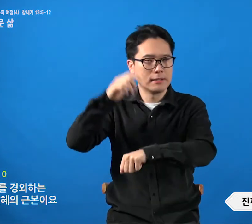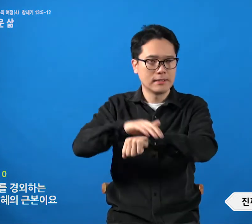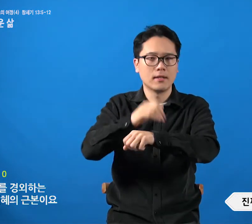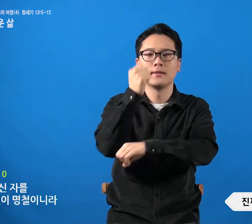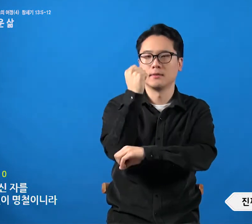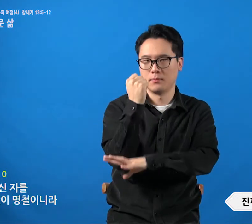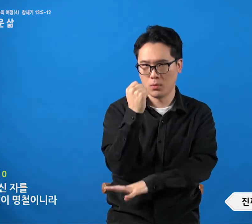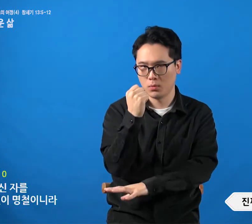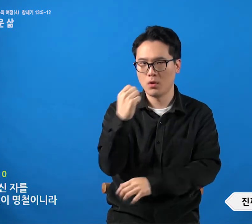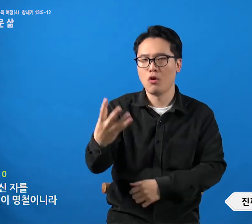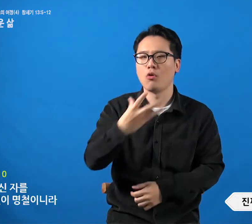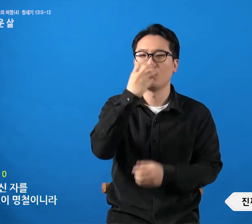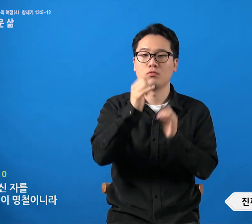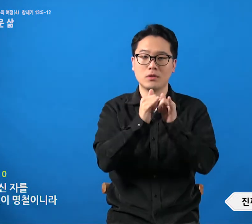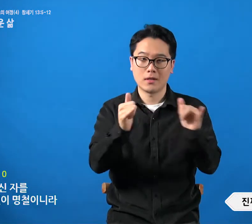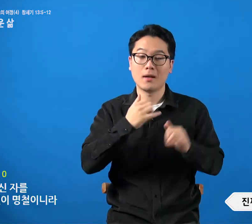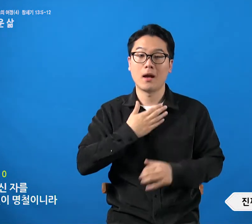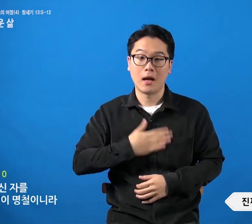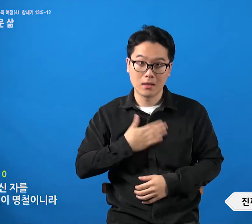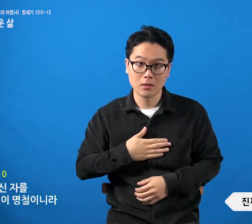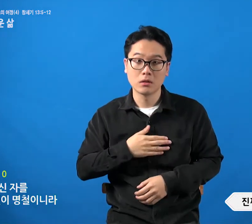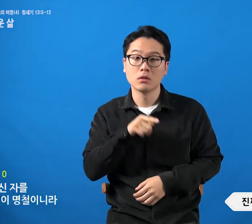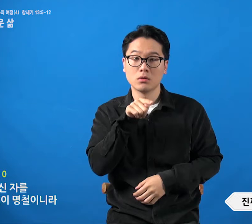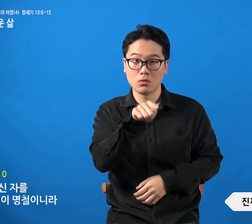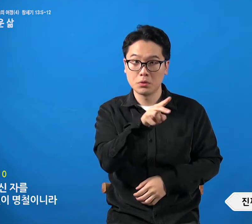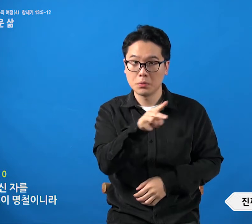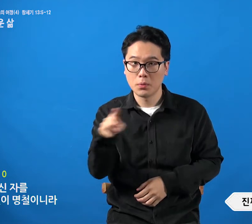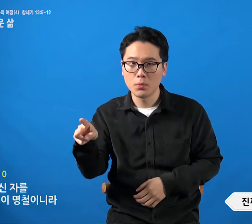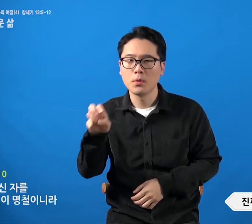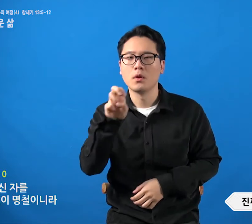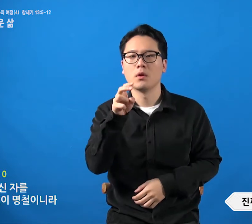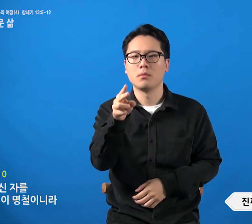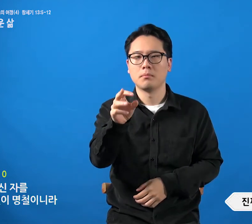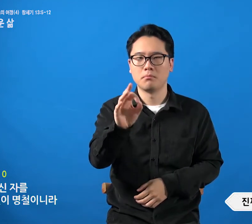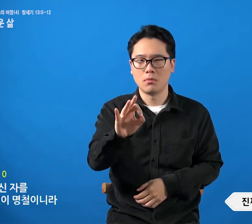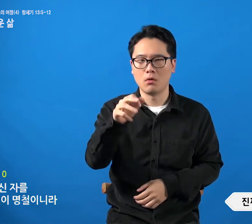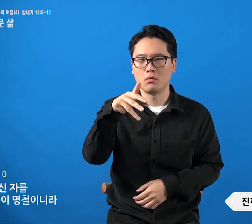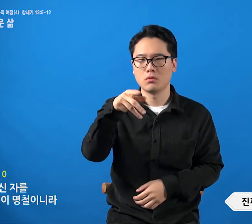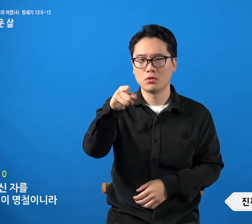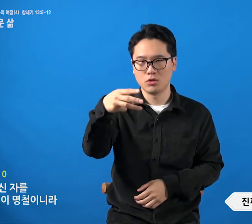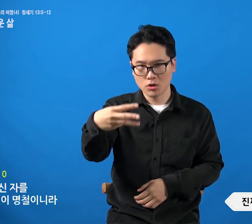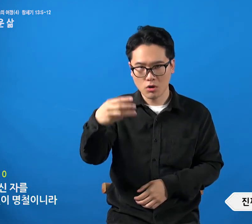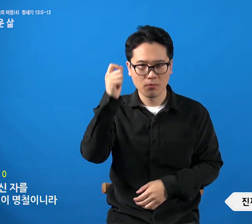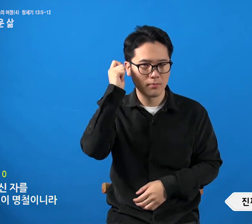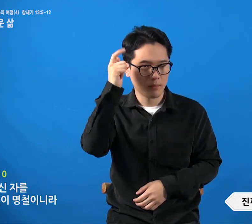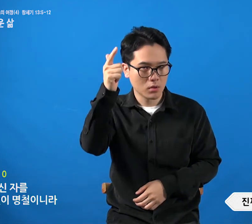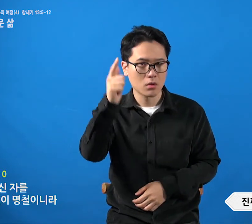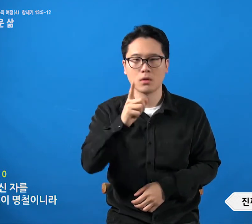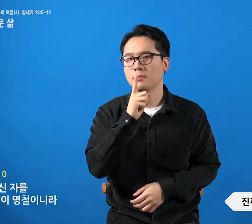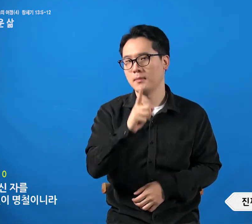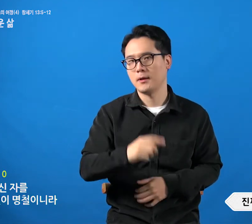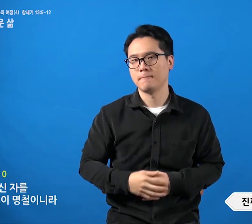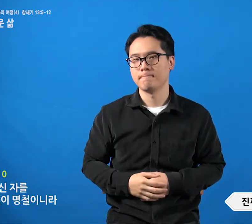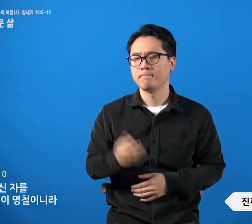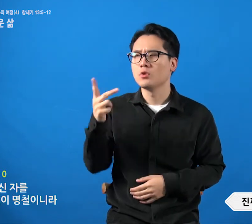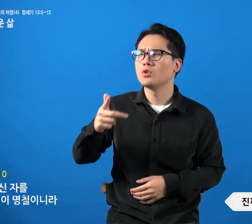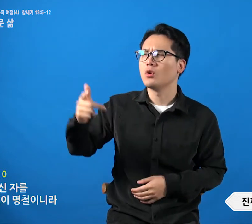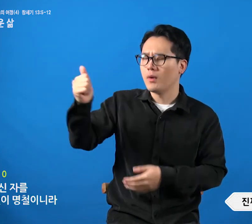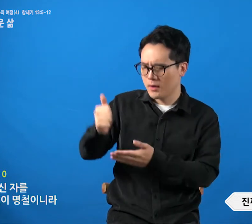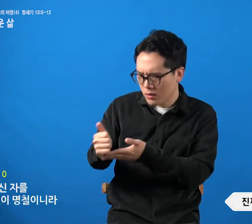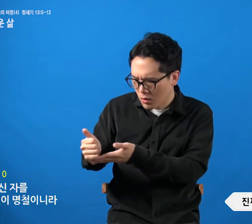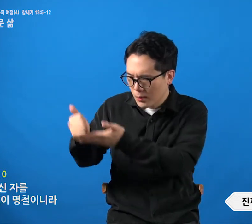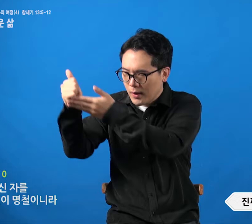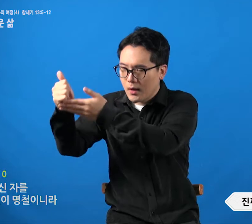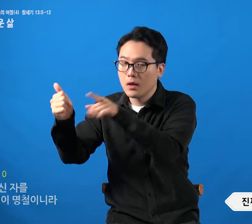거룩하신 자를 아는 것이 명철이니라. 여호와를 경외하는 것이 지혜의 근본이라고 말했습니다.